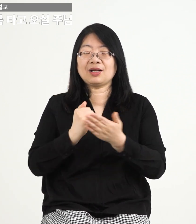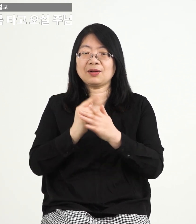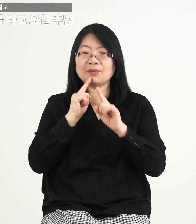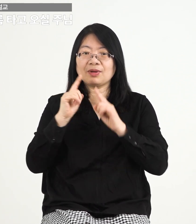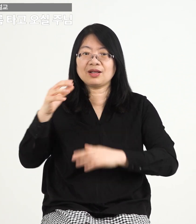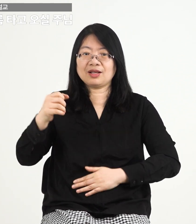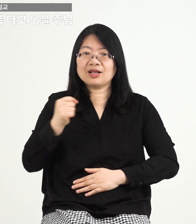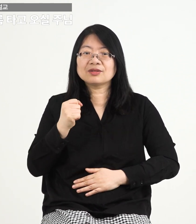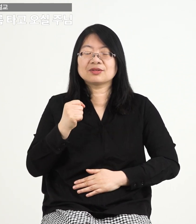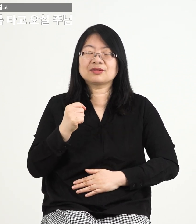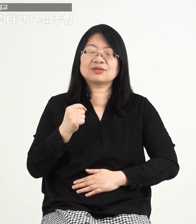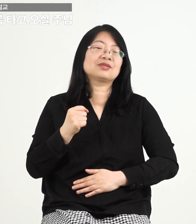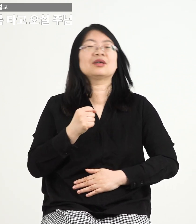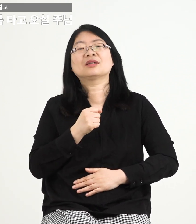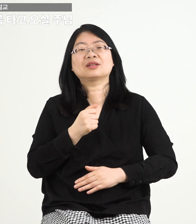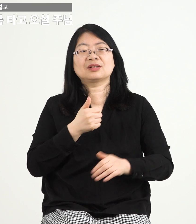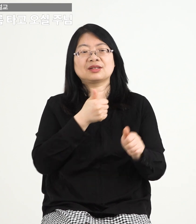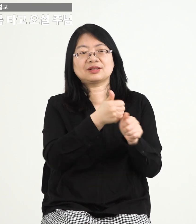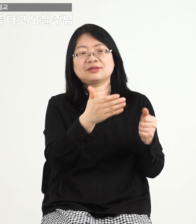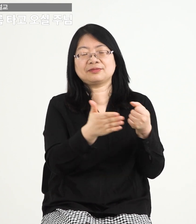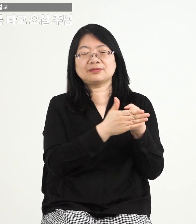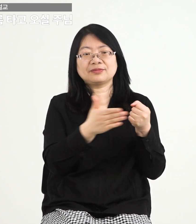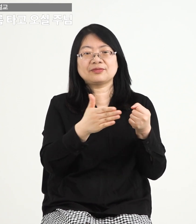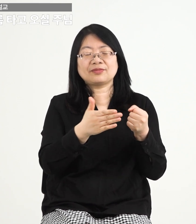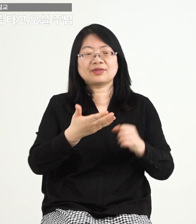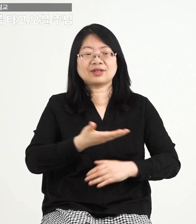말씀으로 그를 이겼으니 그들은